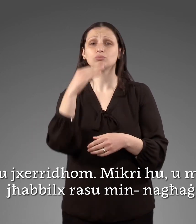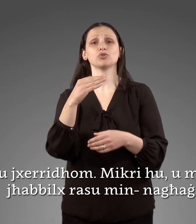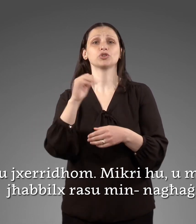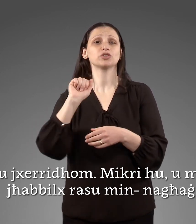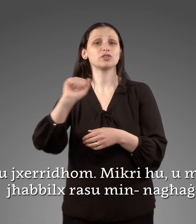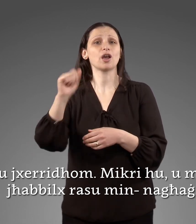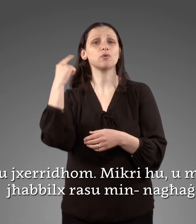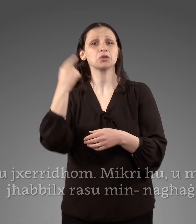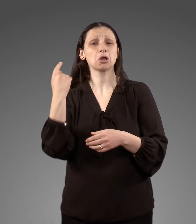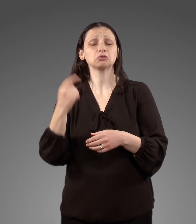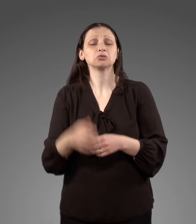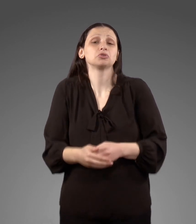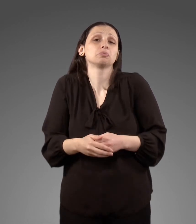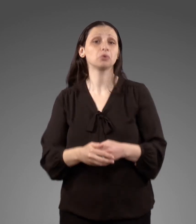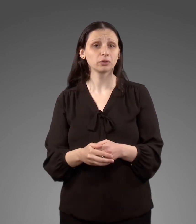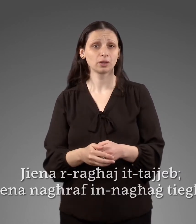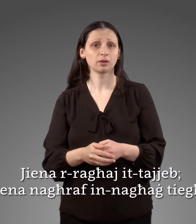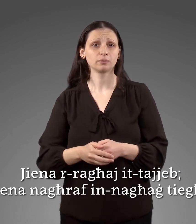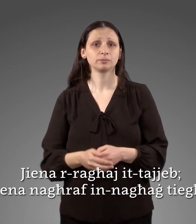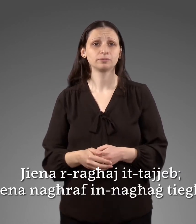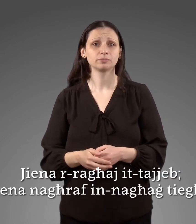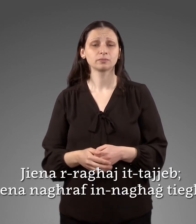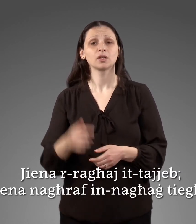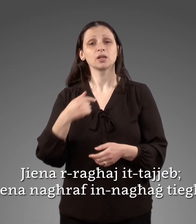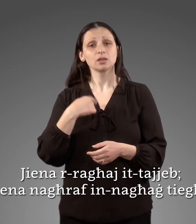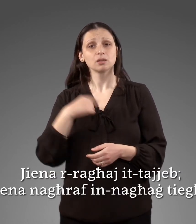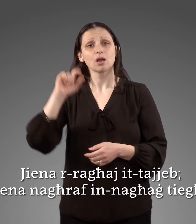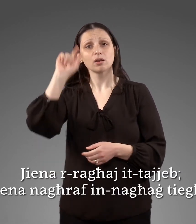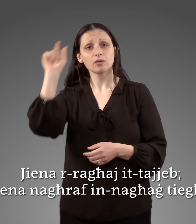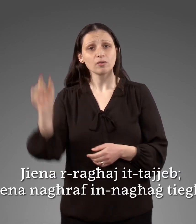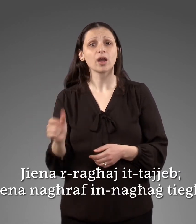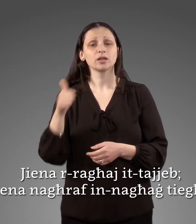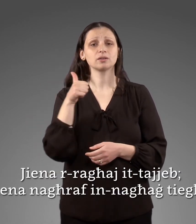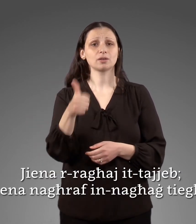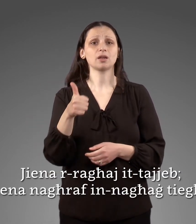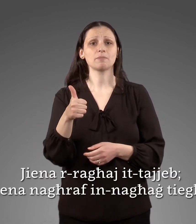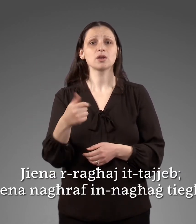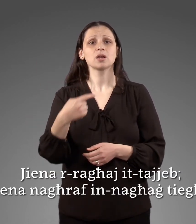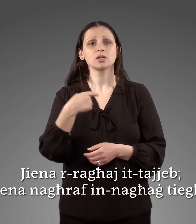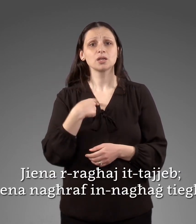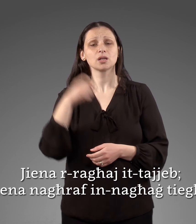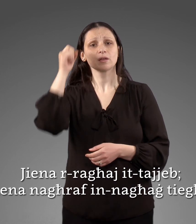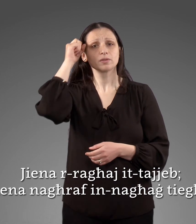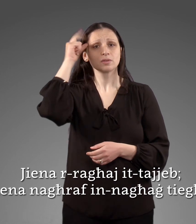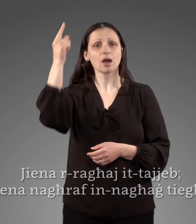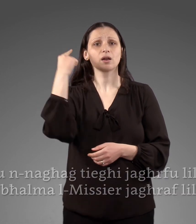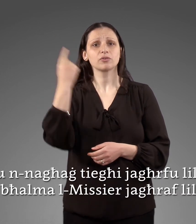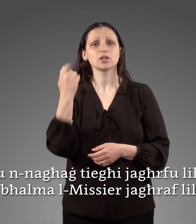rasum l-nnaċ Jiena r-raj it-tajjep Jiena n-raff l-nnaċ tjew U n-naċ